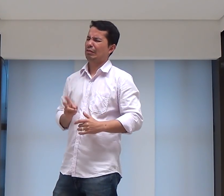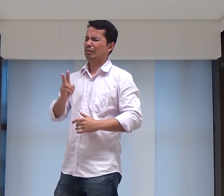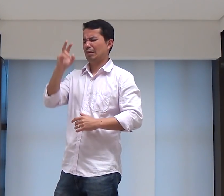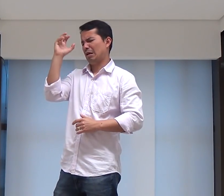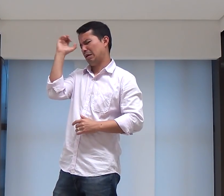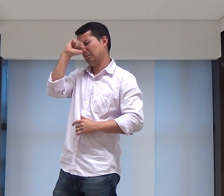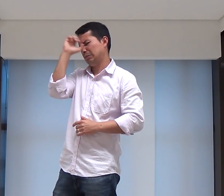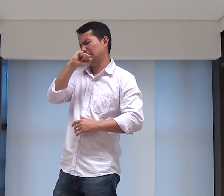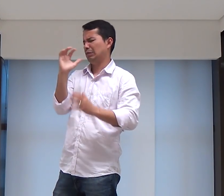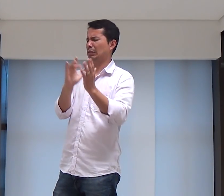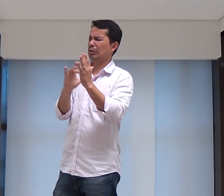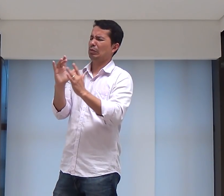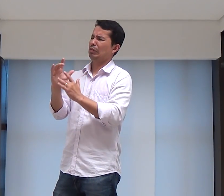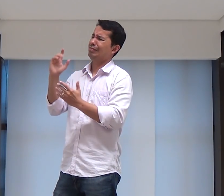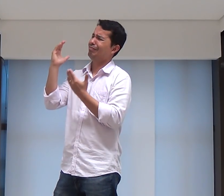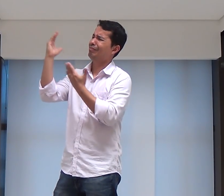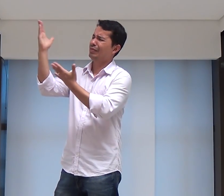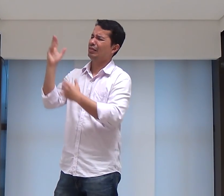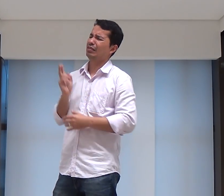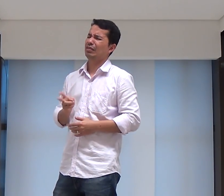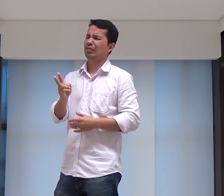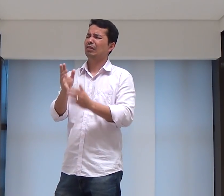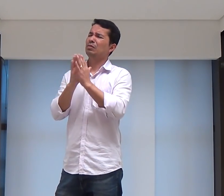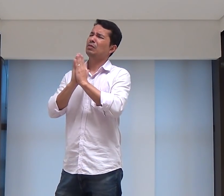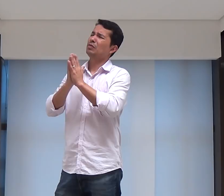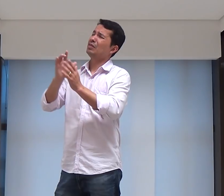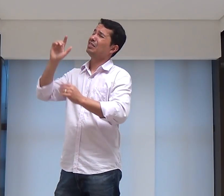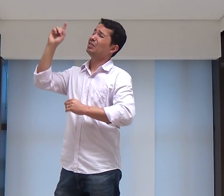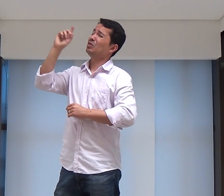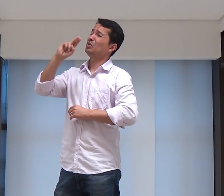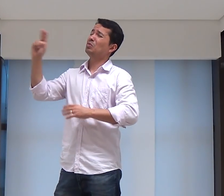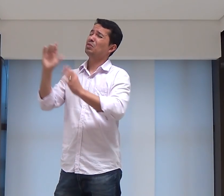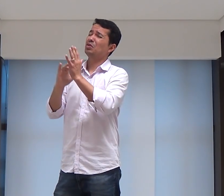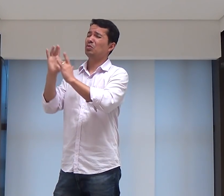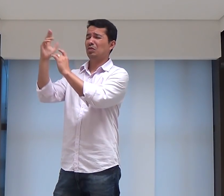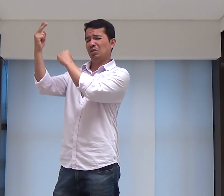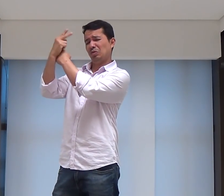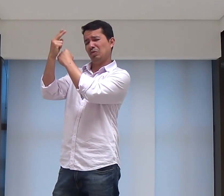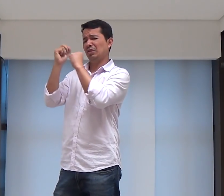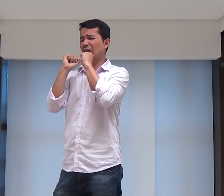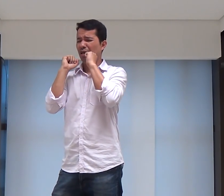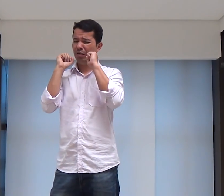com o Senhor sempre. E aprender com Jesus. Por favor, Deus, em nome de Jesus, cuida